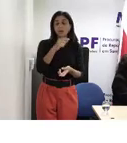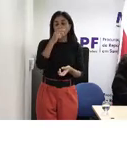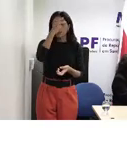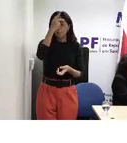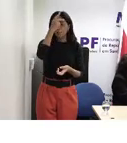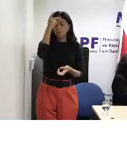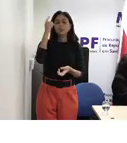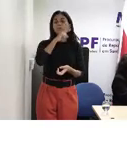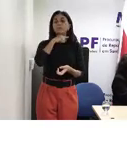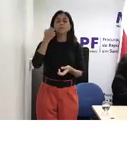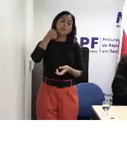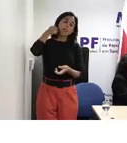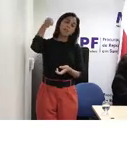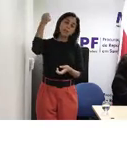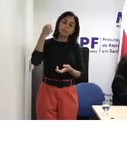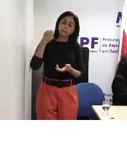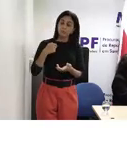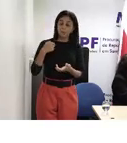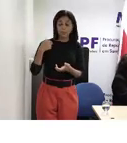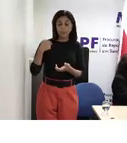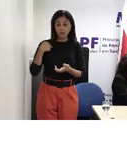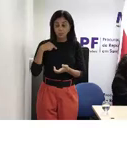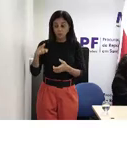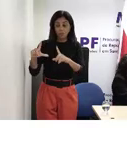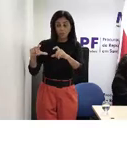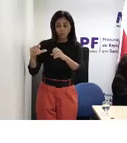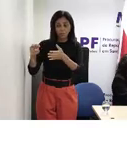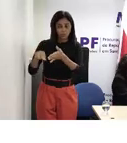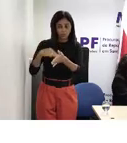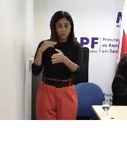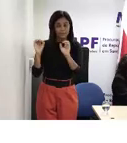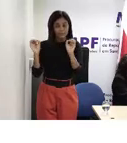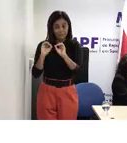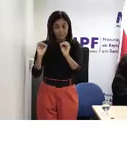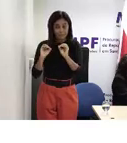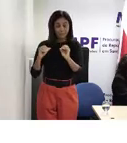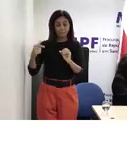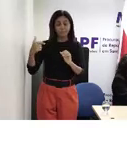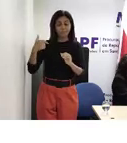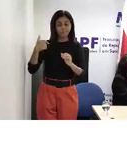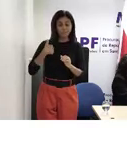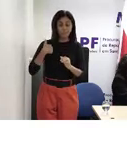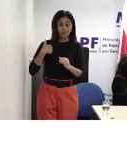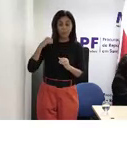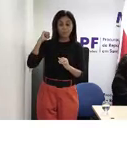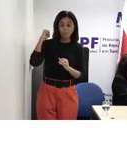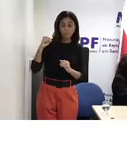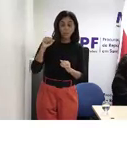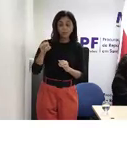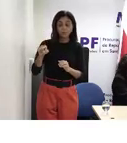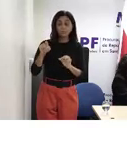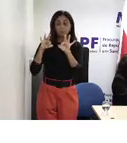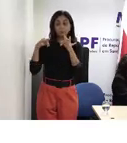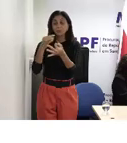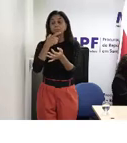sabia onde a vítima morava e caso não enviasse o conteúdo solicitado ele mataria sua família ou seja